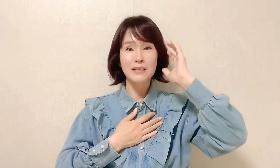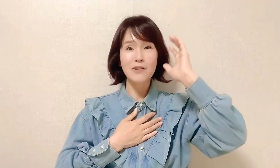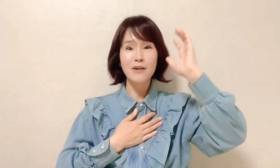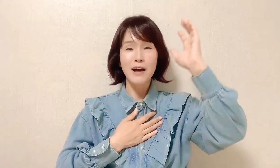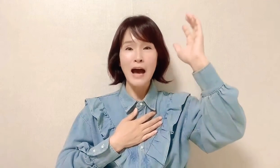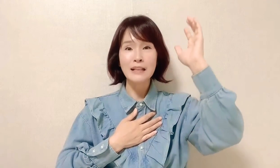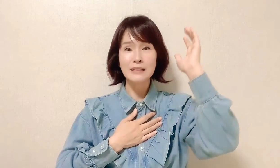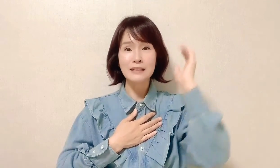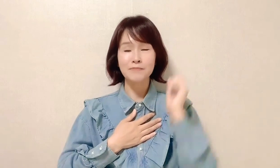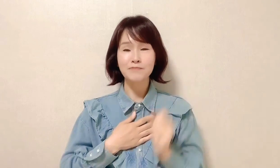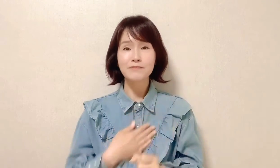맞겠죠? 아는